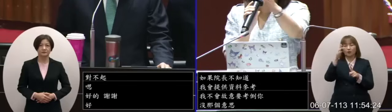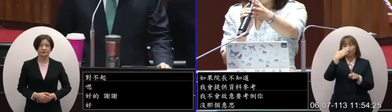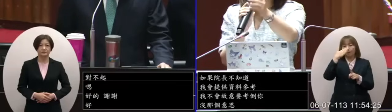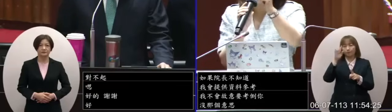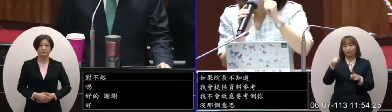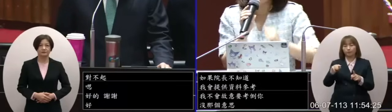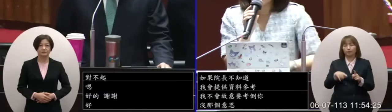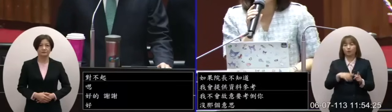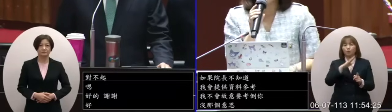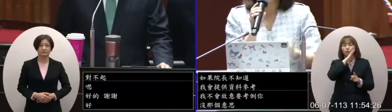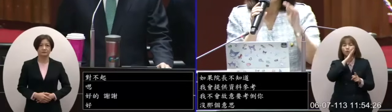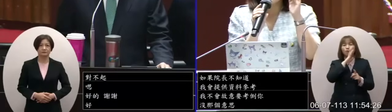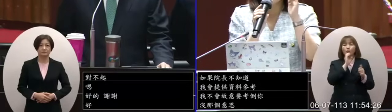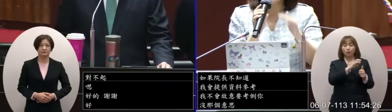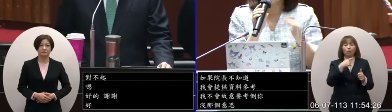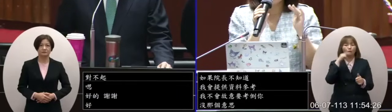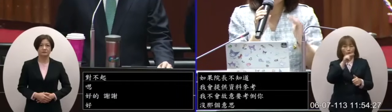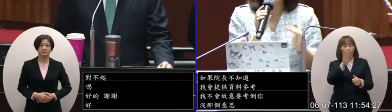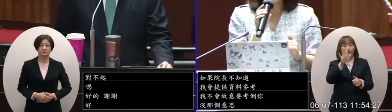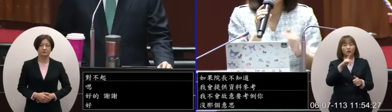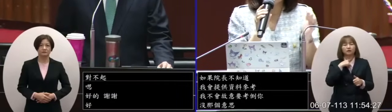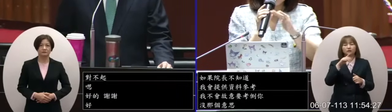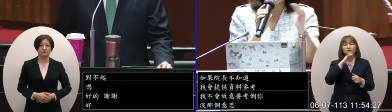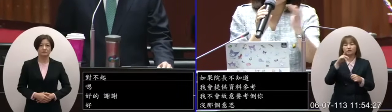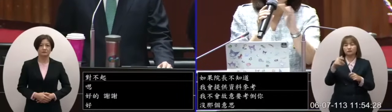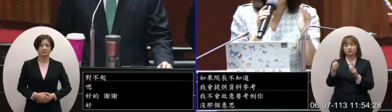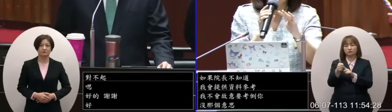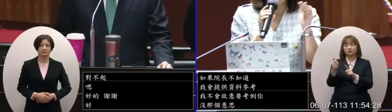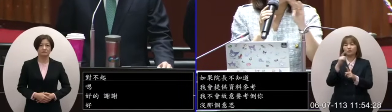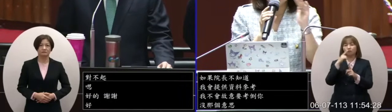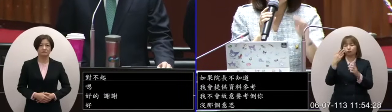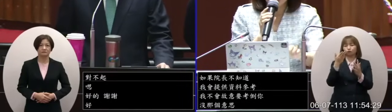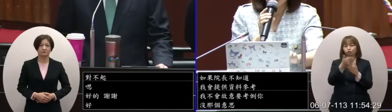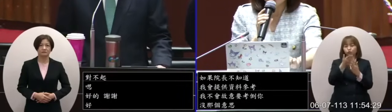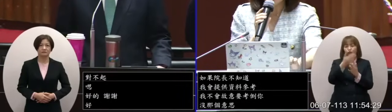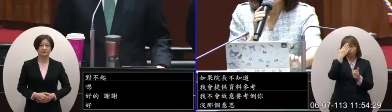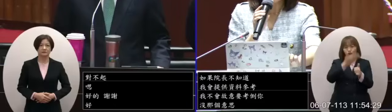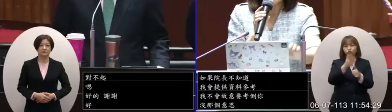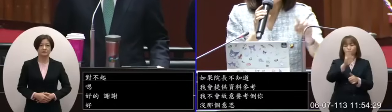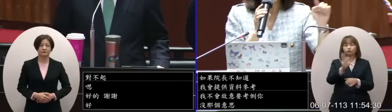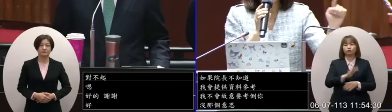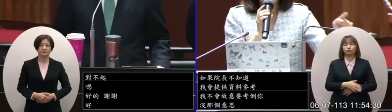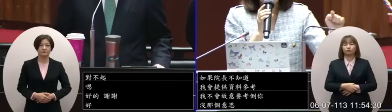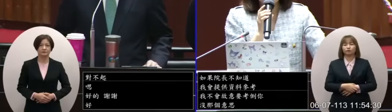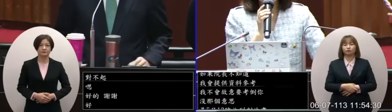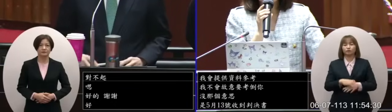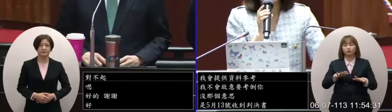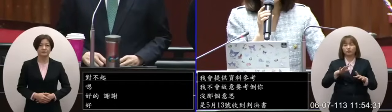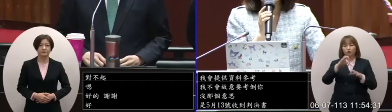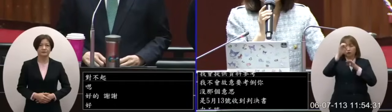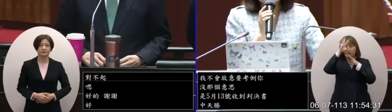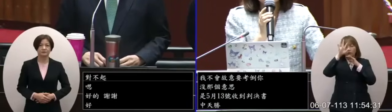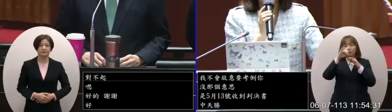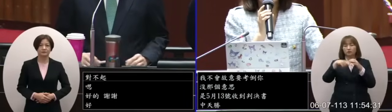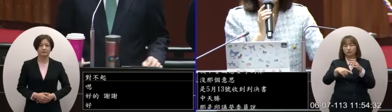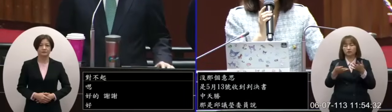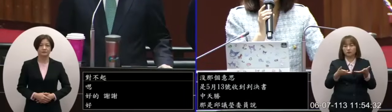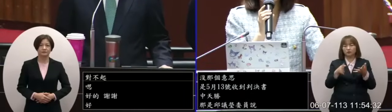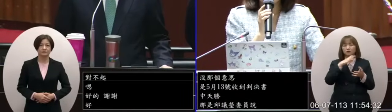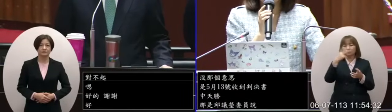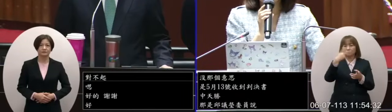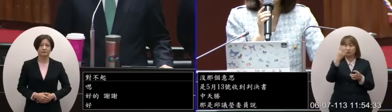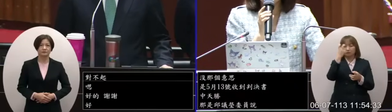哦，偷打 pass 我都有看到，但是我请我们的过客不要一直骚扰我们的院长哈。再来，凤凰云的事件再